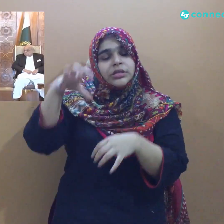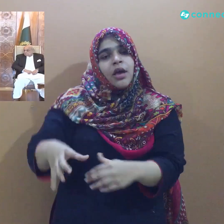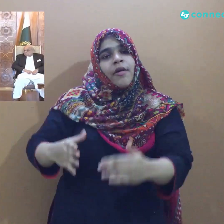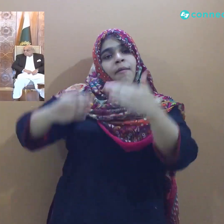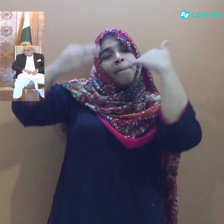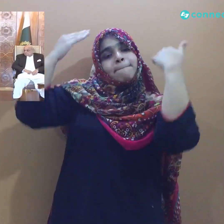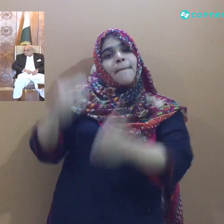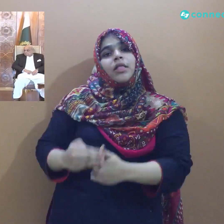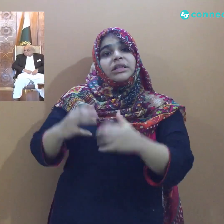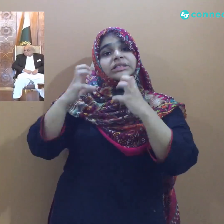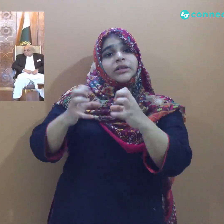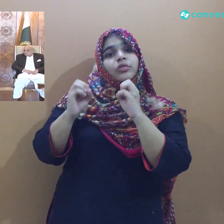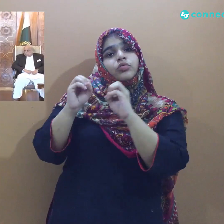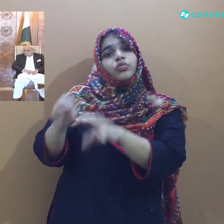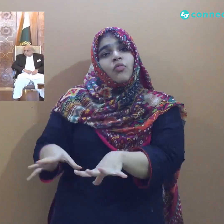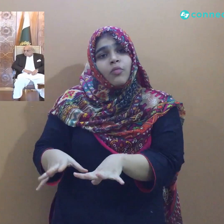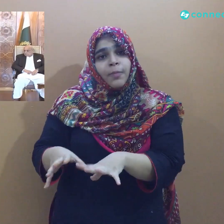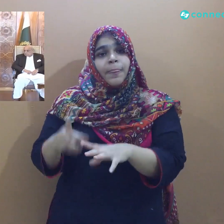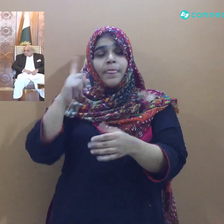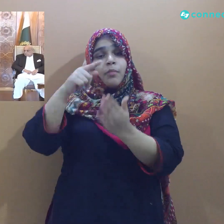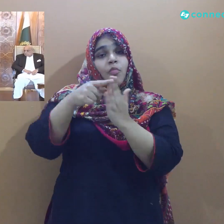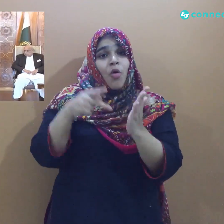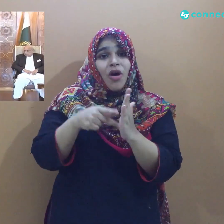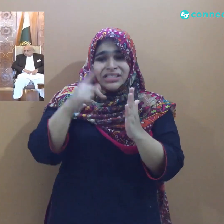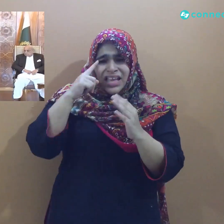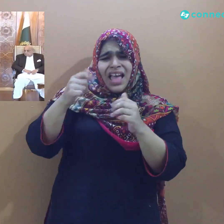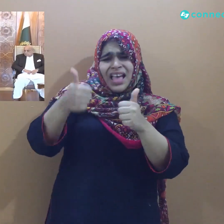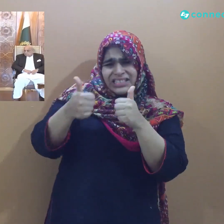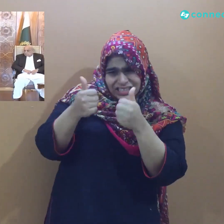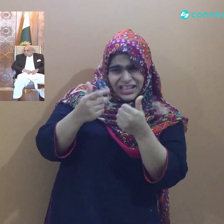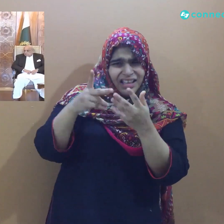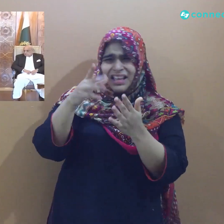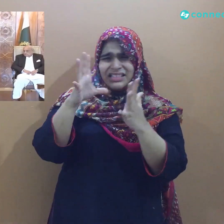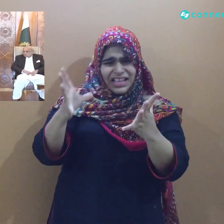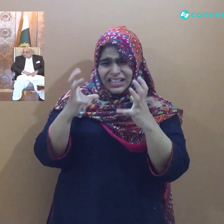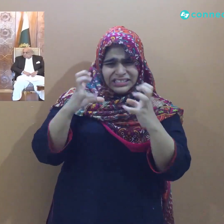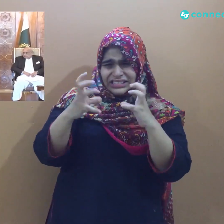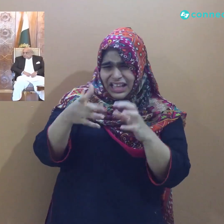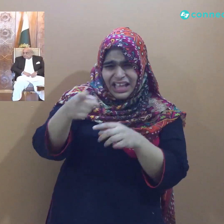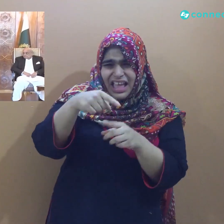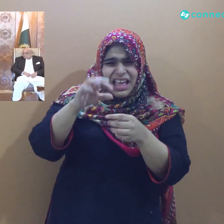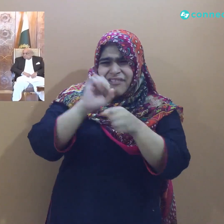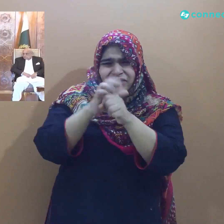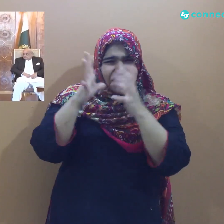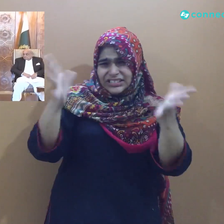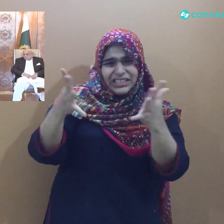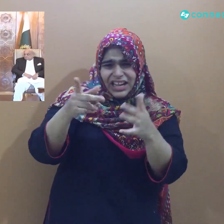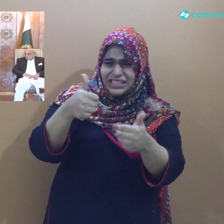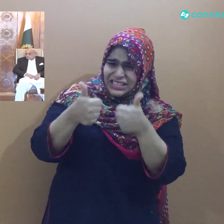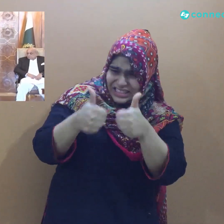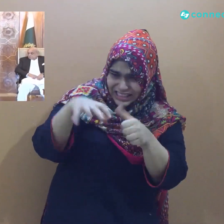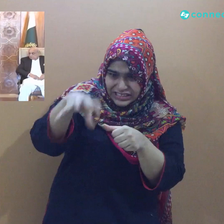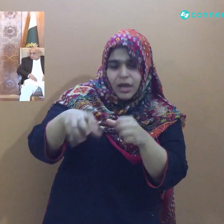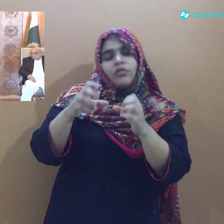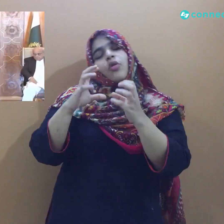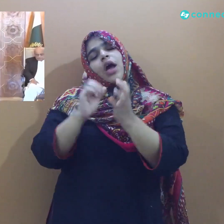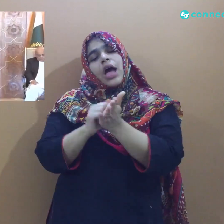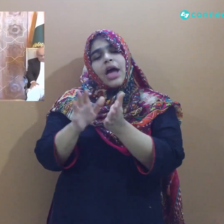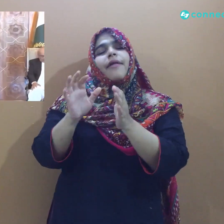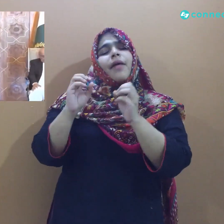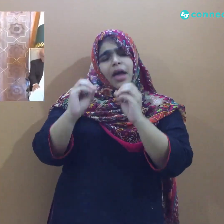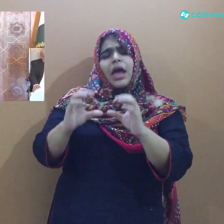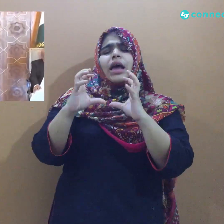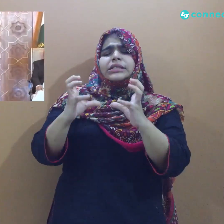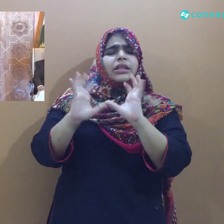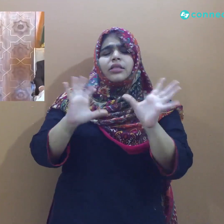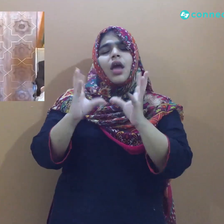احکامات اور پالیسی کو بدل دیا جائے، چھوٹ دی جائے جہاں پر حالات بہتر ہیں، یا اور سخت کر دیا جائے